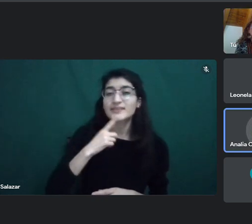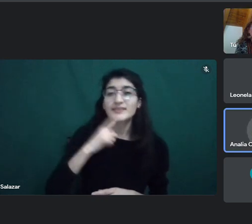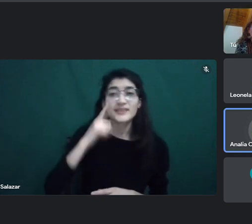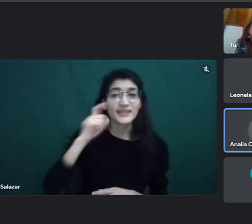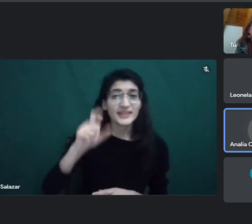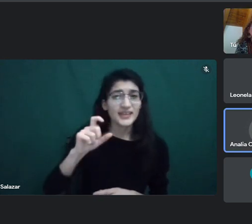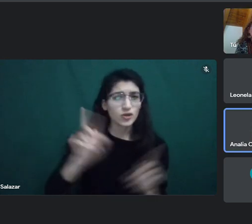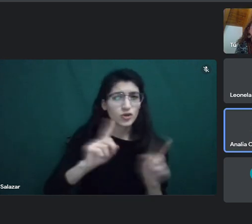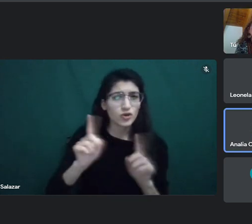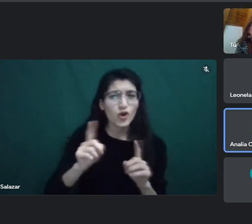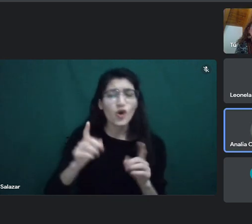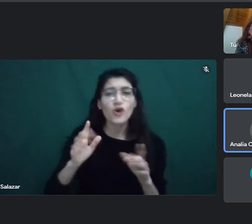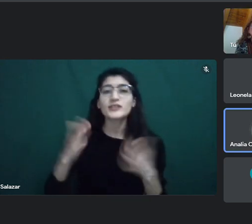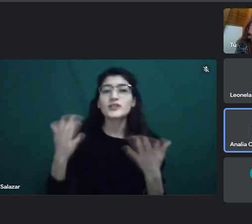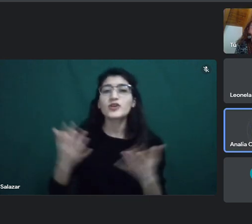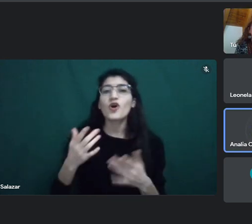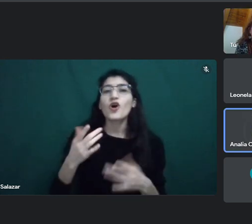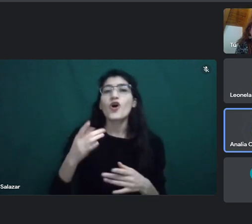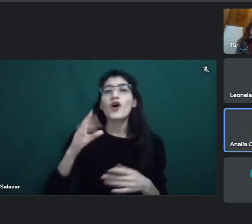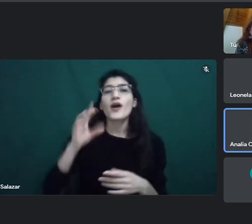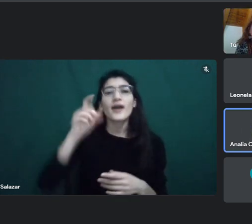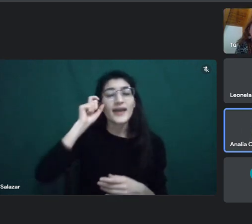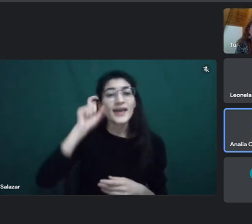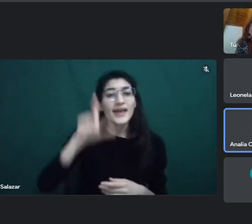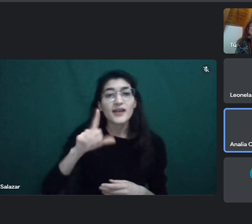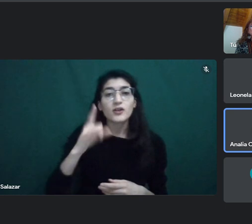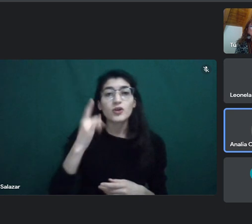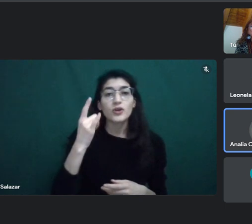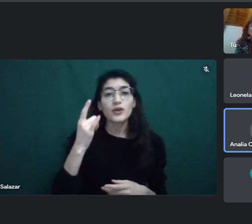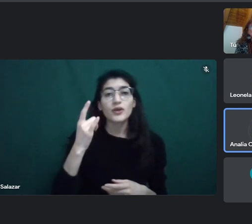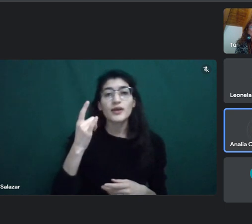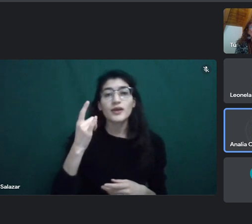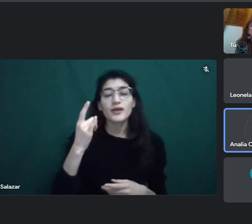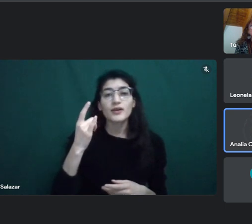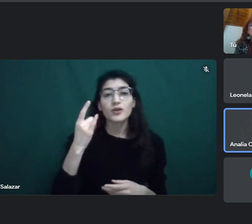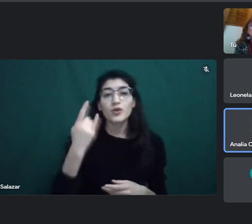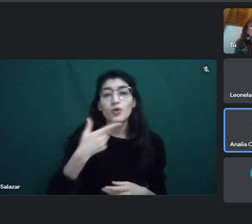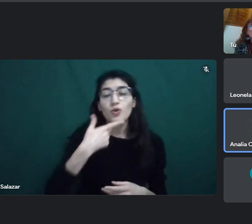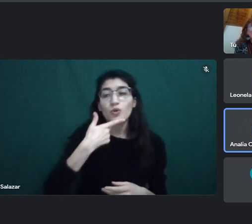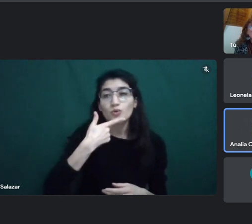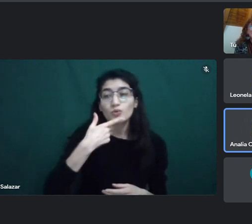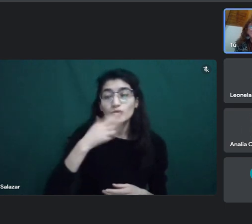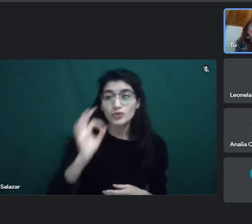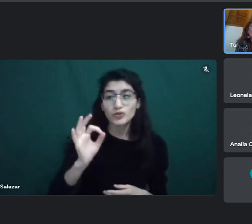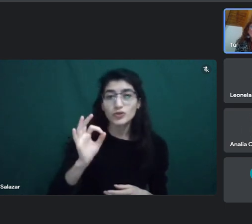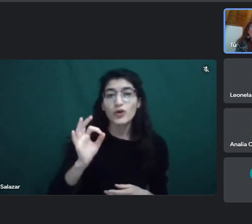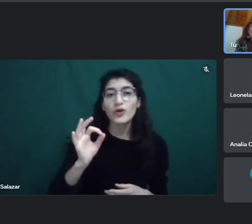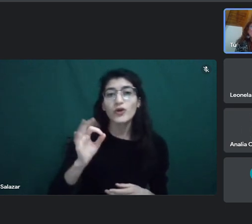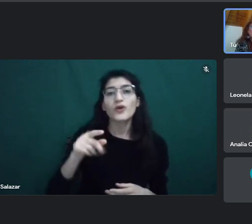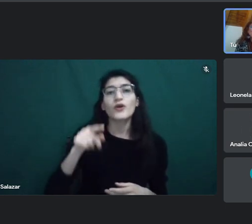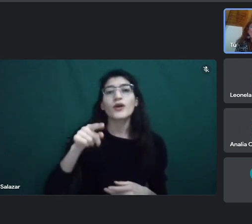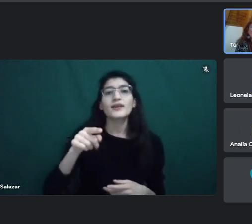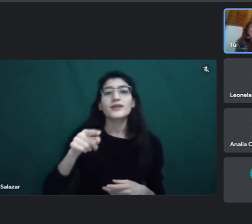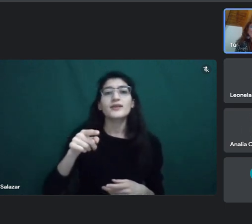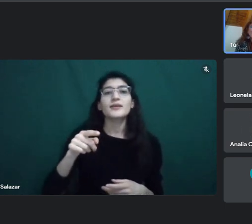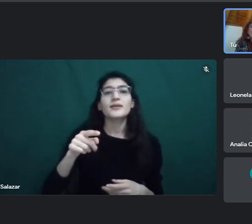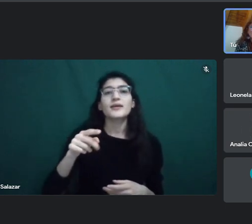sí. Actividades con TICs en sus clases. Bien. Entonces tenemos las opciones. Determine qué cosa.